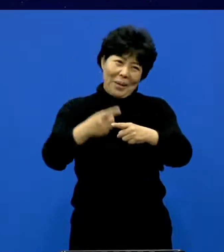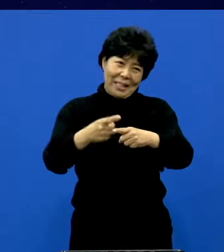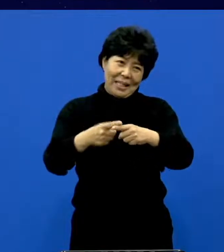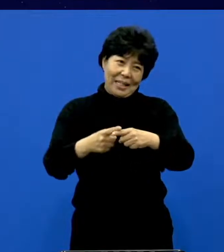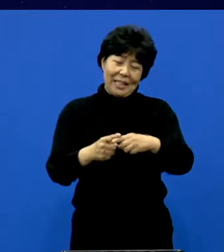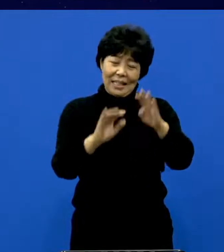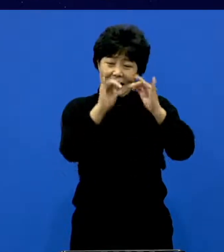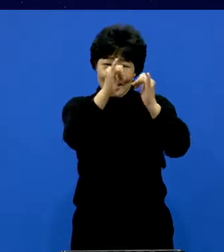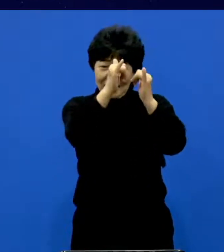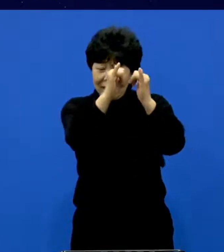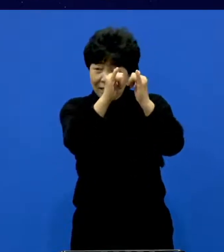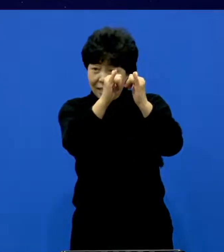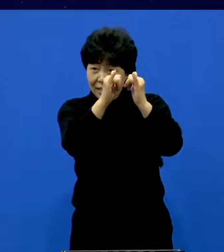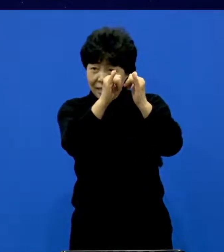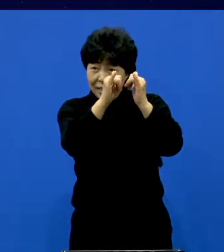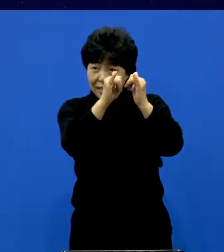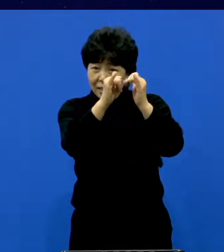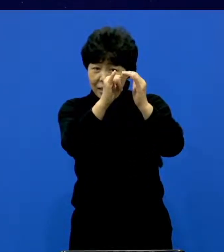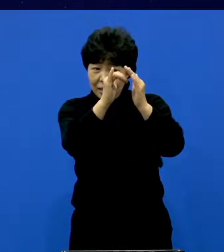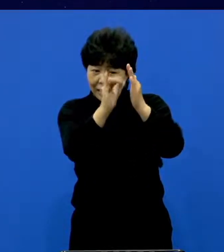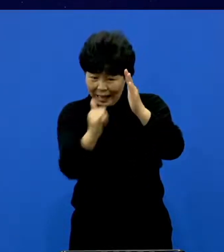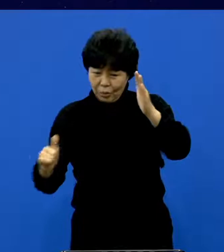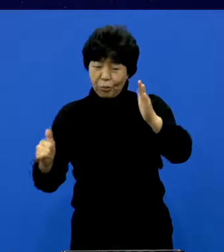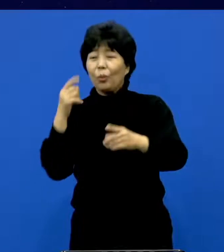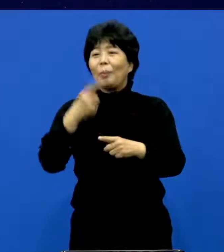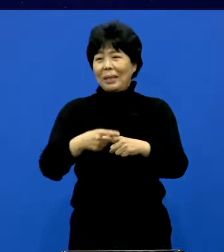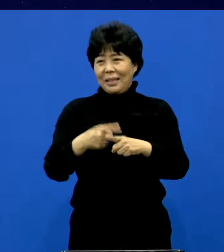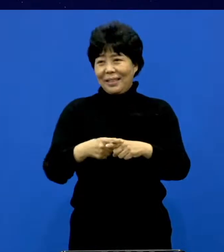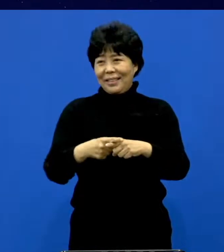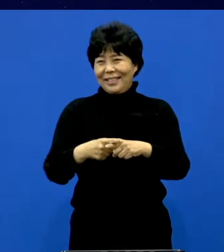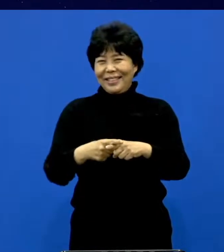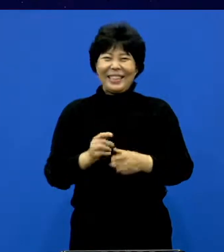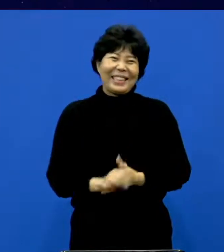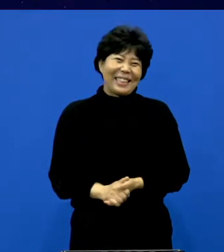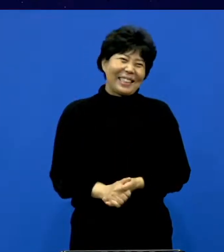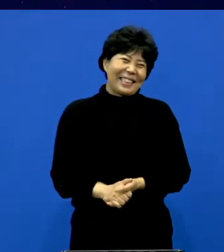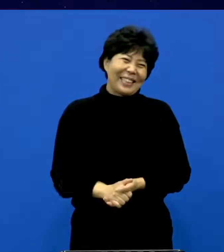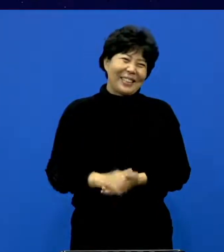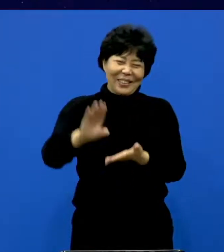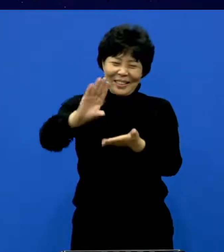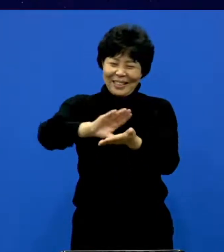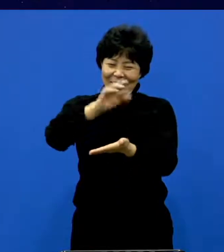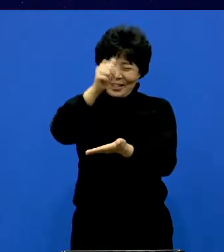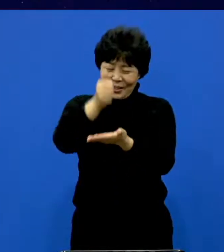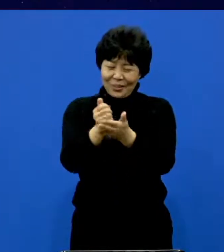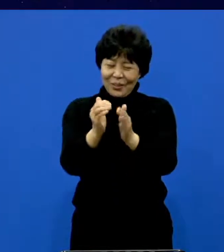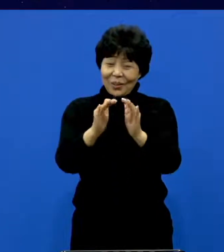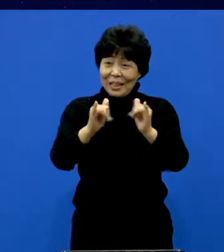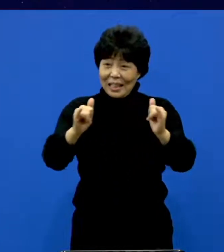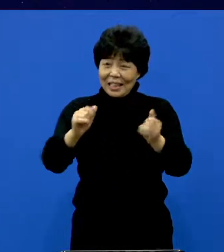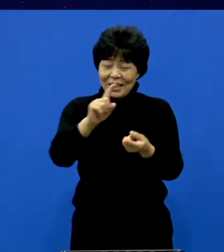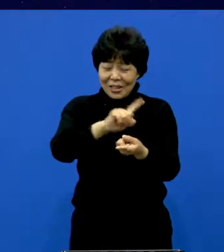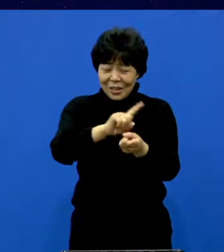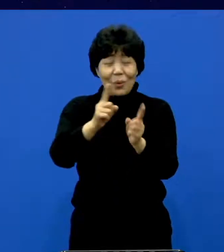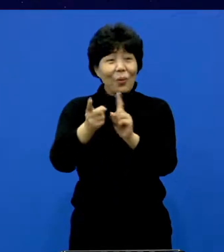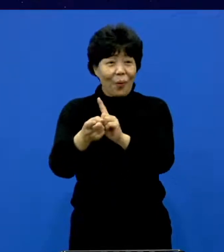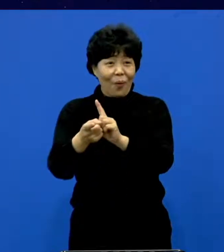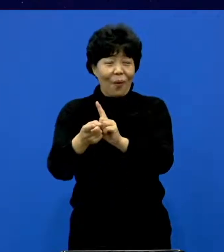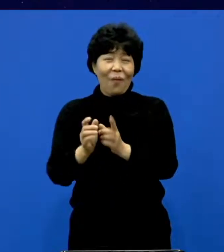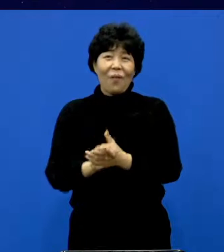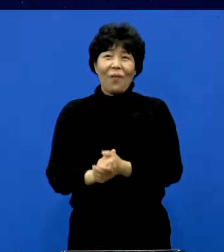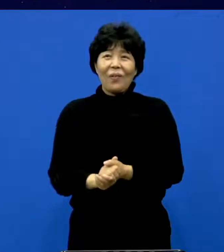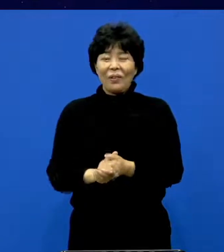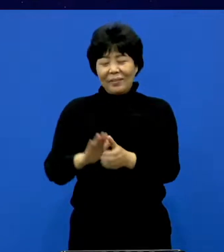그죠? 공감하는 거잖아요. 이게 이제 우리의 그리스도의 교제에 매우 중요하다. 또 형제를 사랑하며,